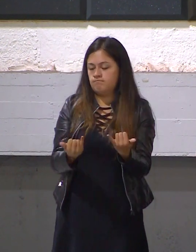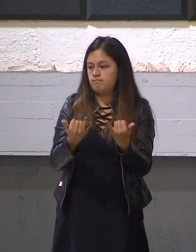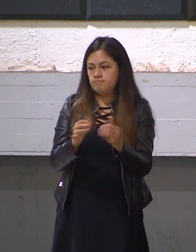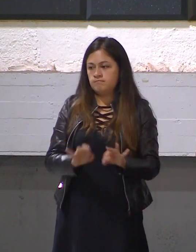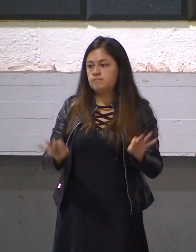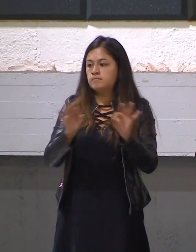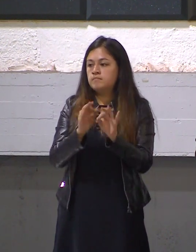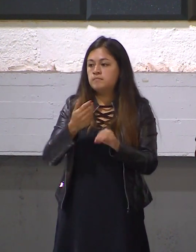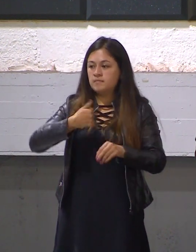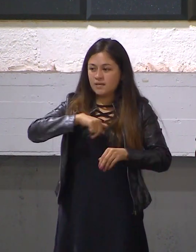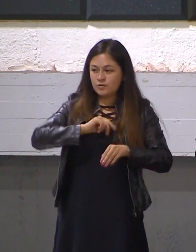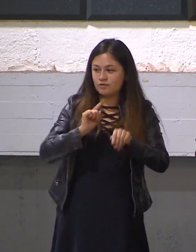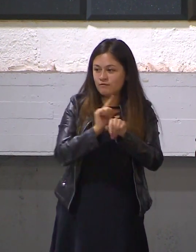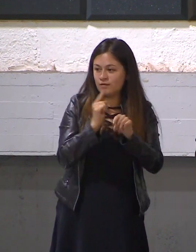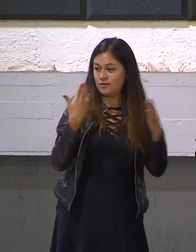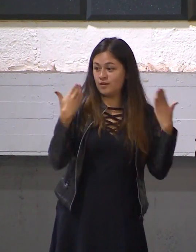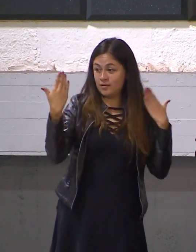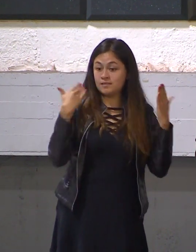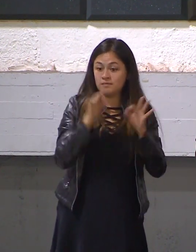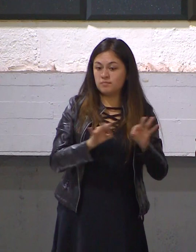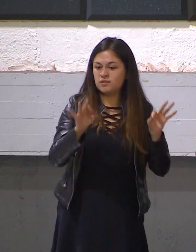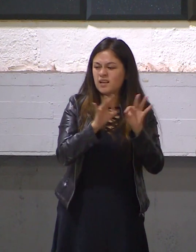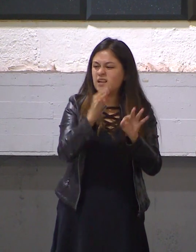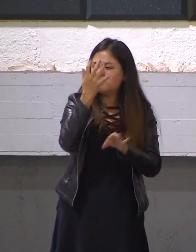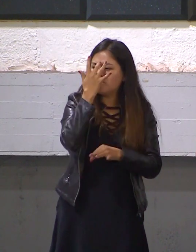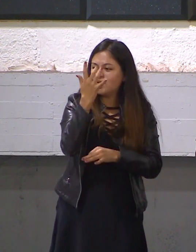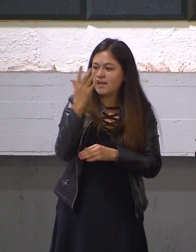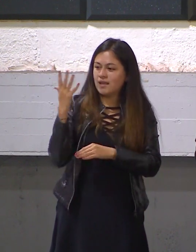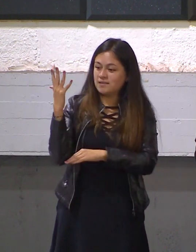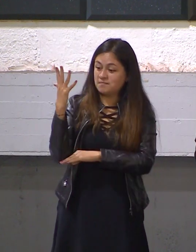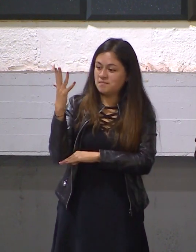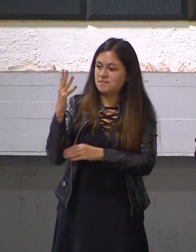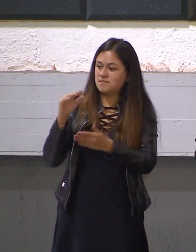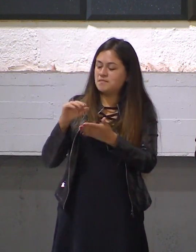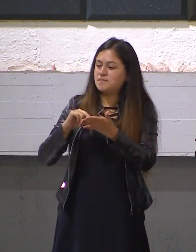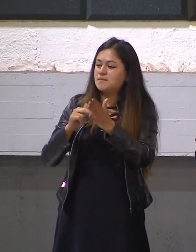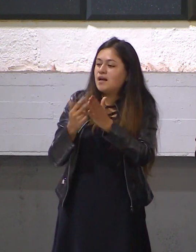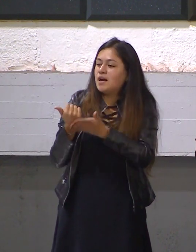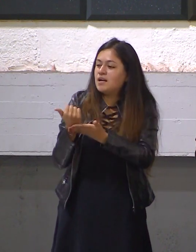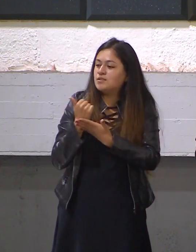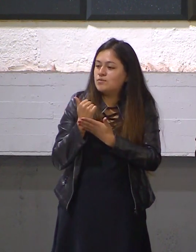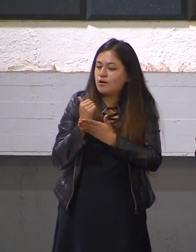para la facultad porque es como un primer paso